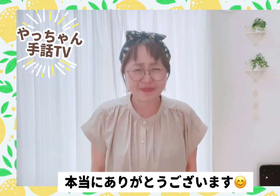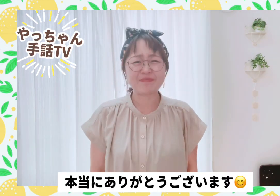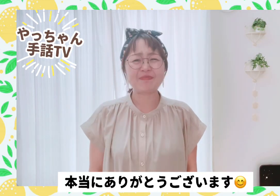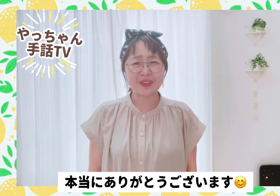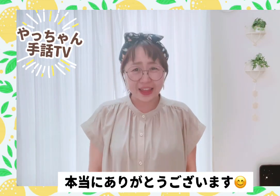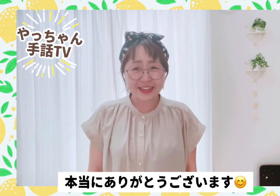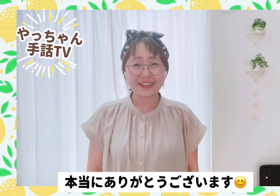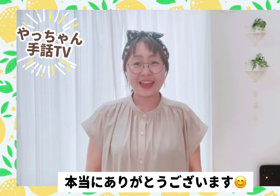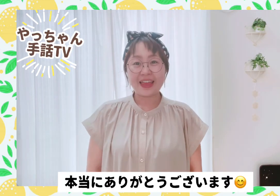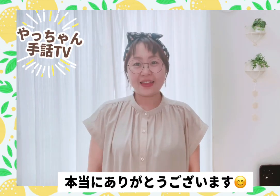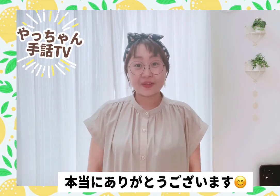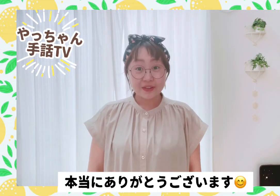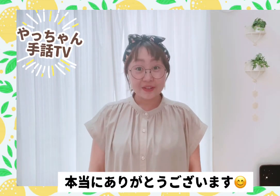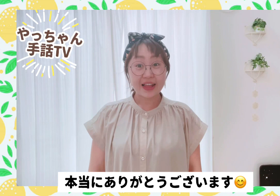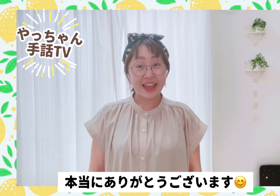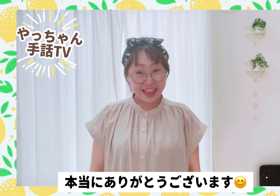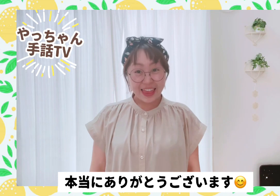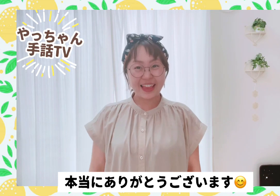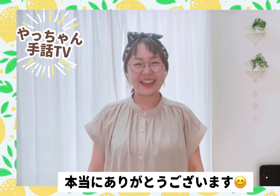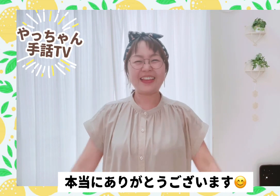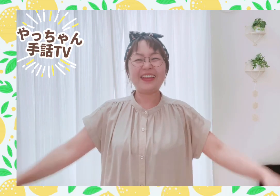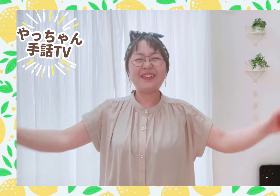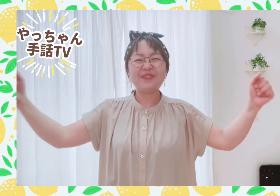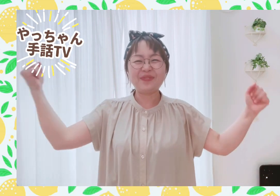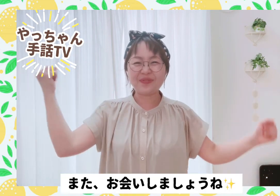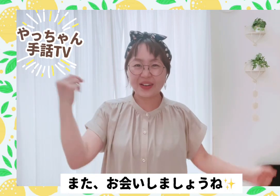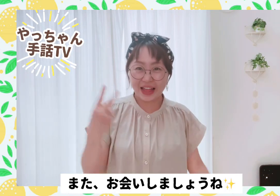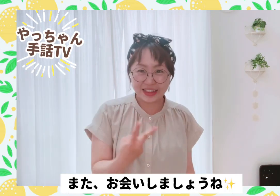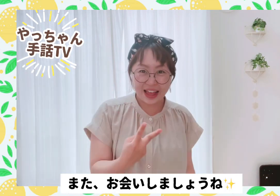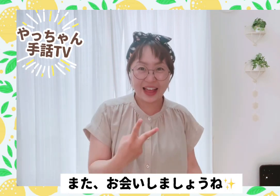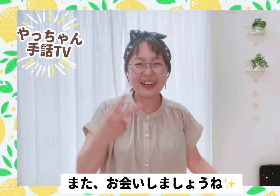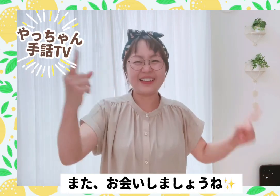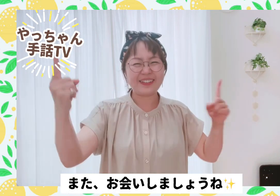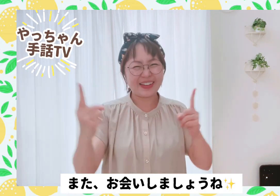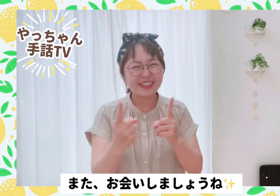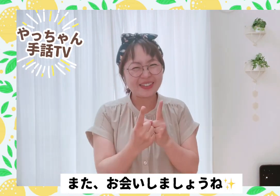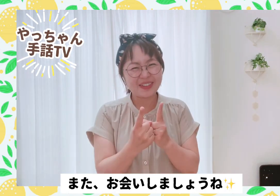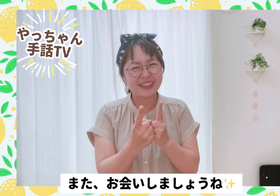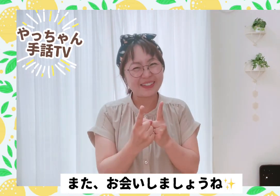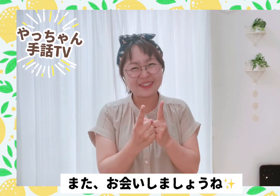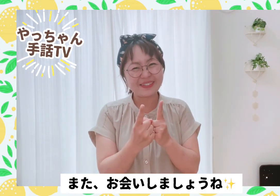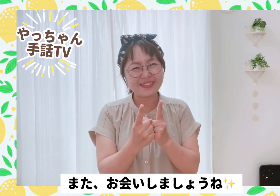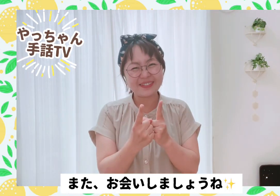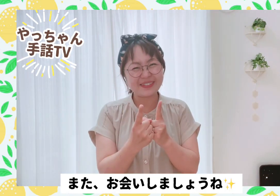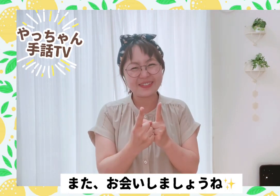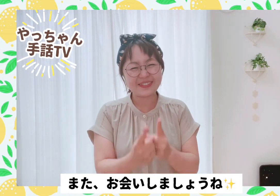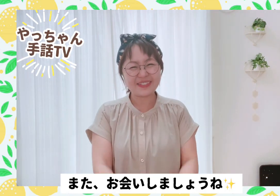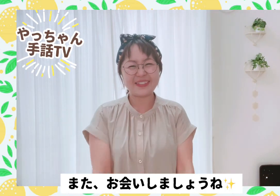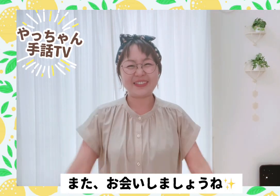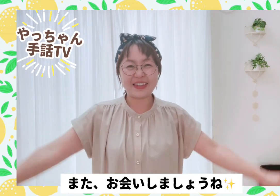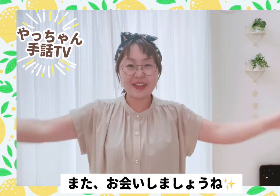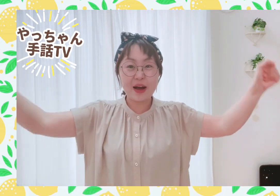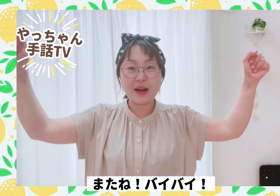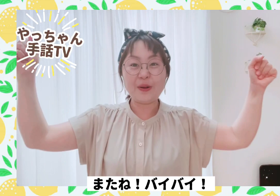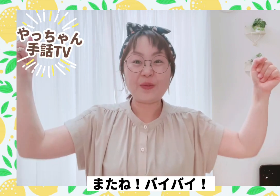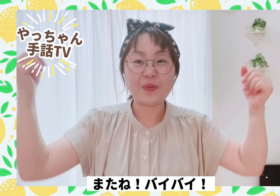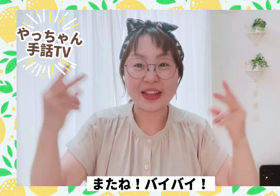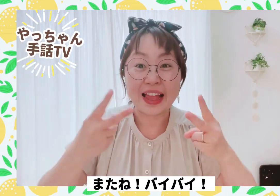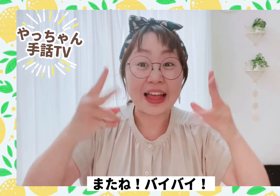当にありがとうございます。ということで、またお会いしましょう。